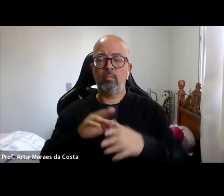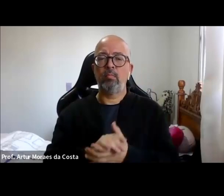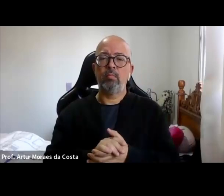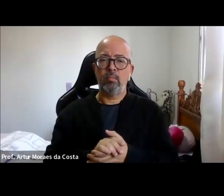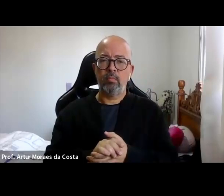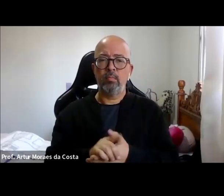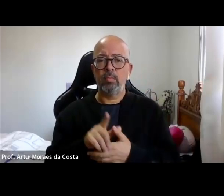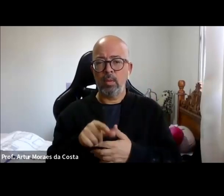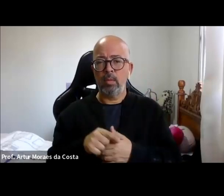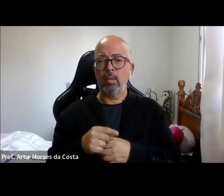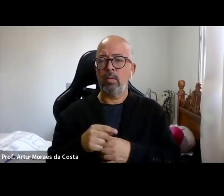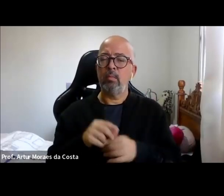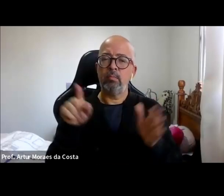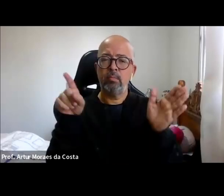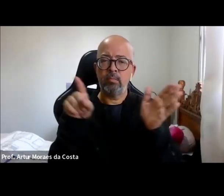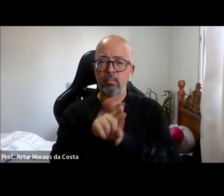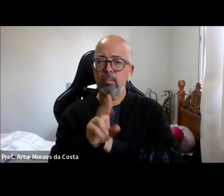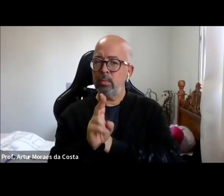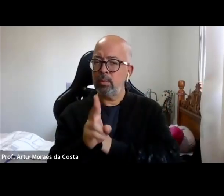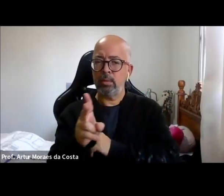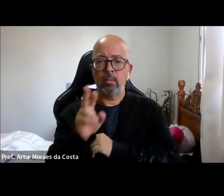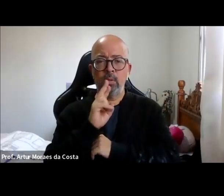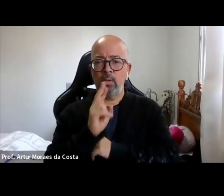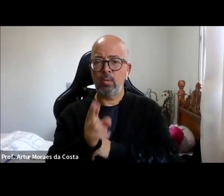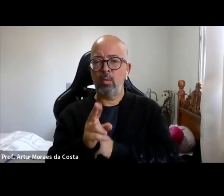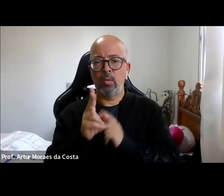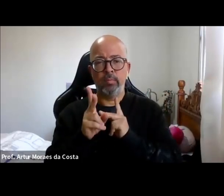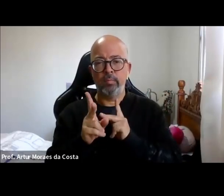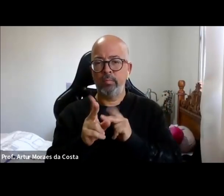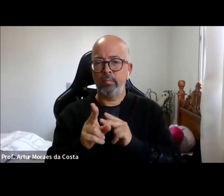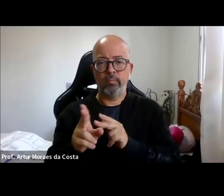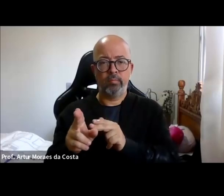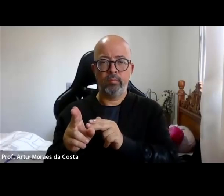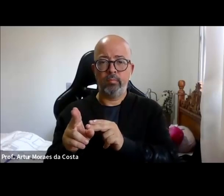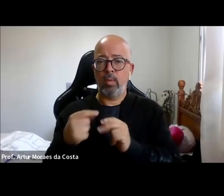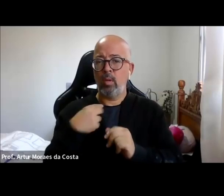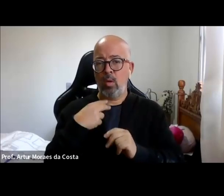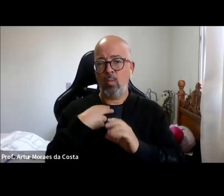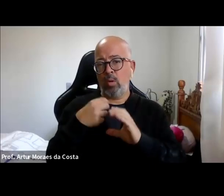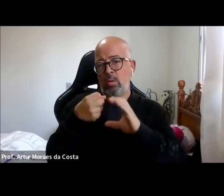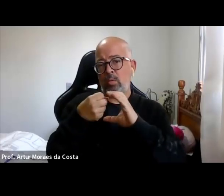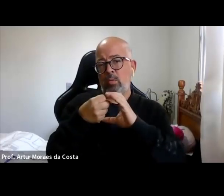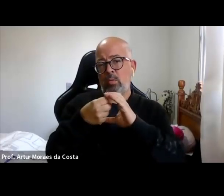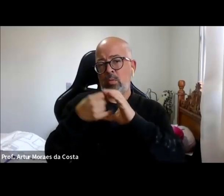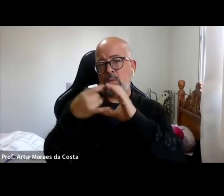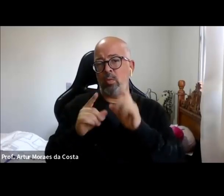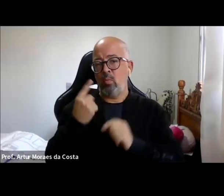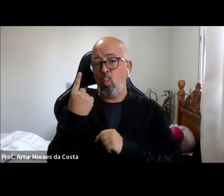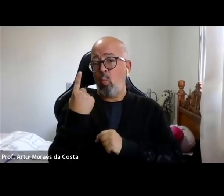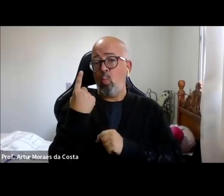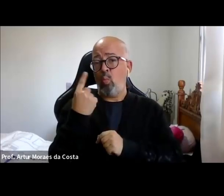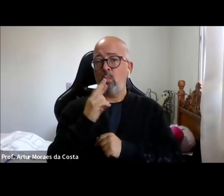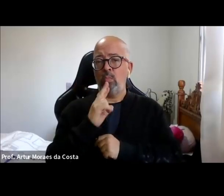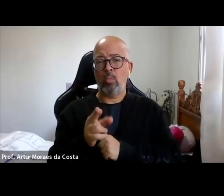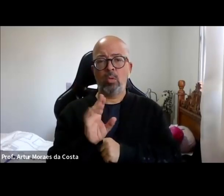igual manera no puedo generalizar y en respuesta es